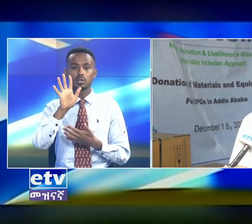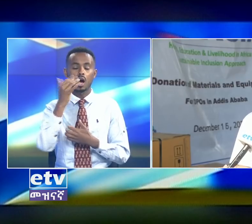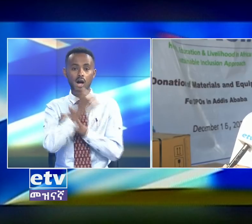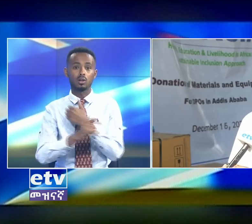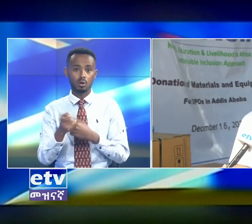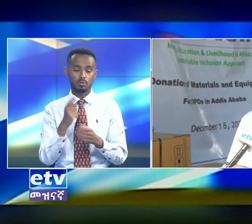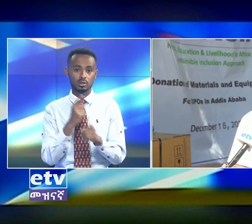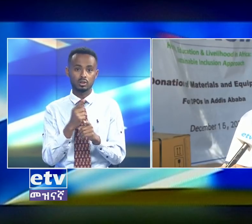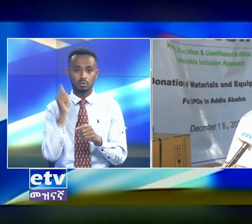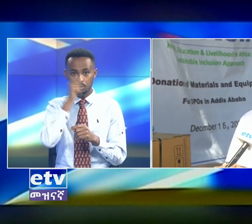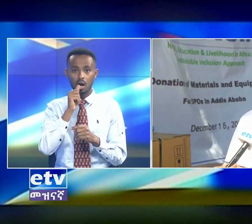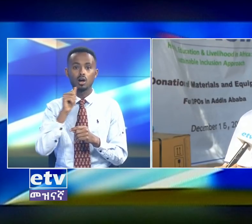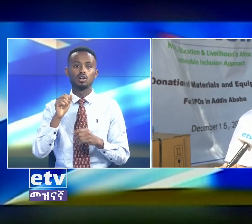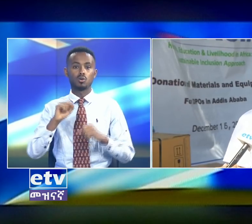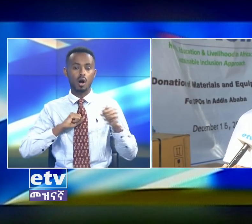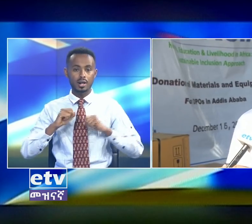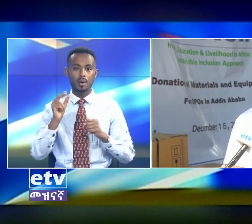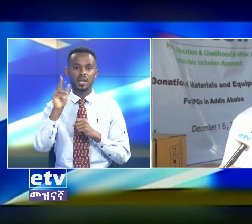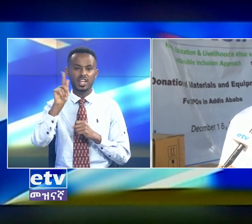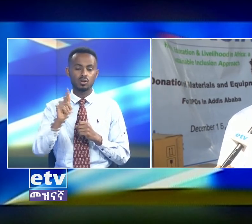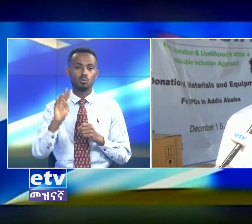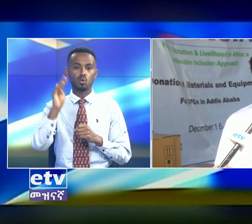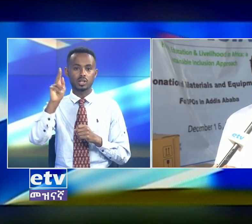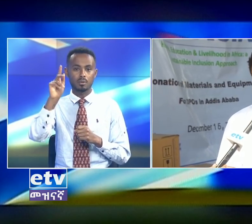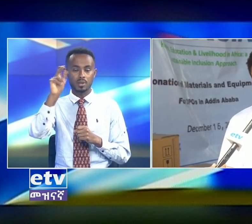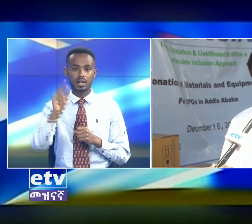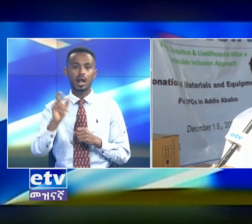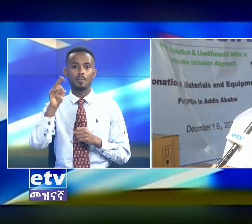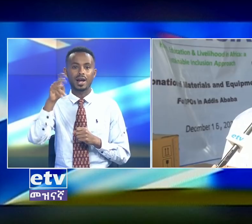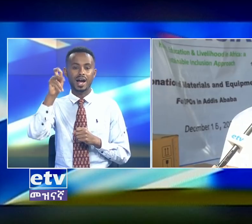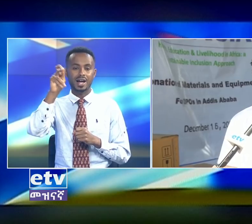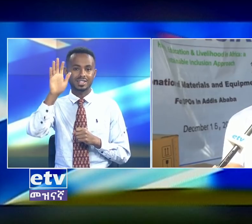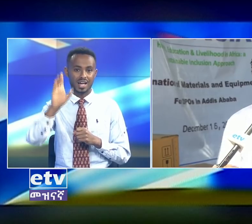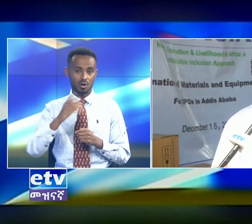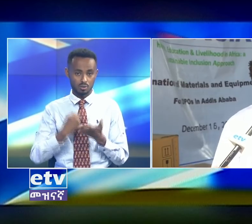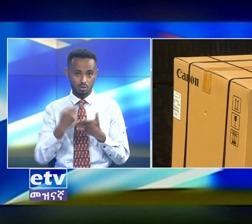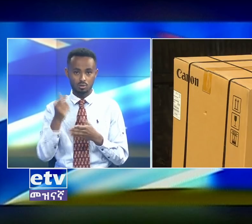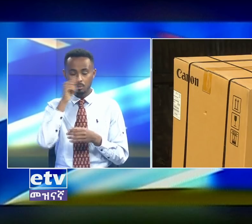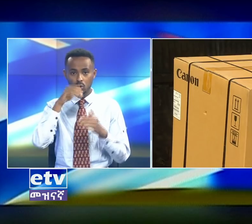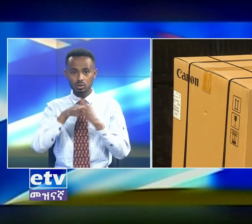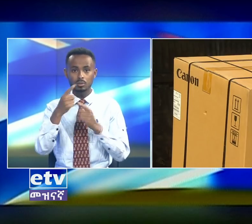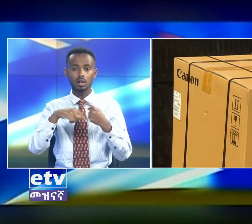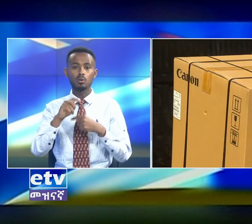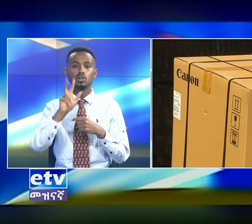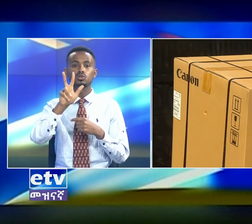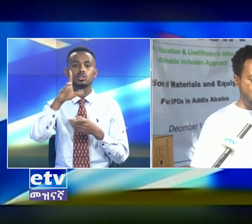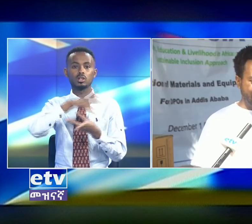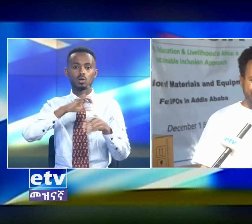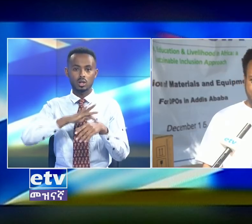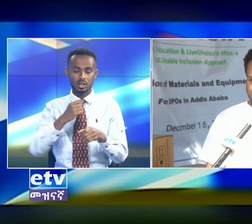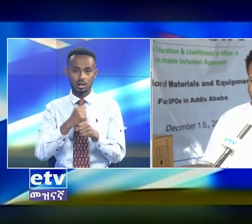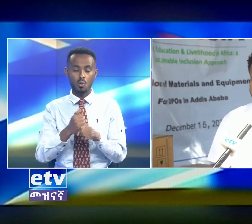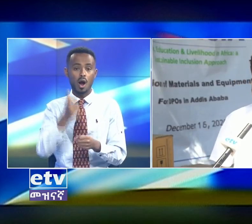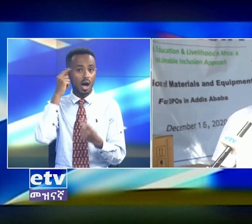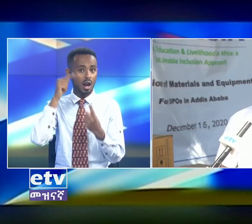በርግጥ፣ የኢትዮጵያ፣ ሩዋንዳ፣ ቤኒን፣ ሞዛምቢክና ማዳጋስካር ላይ ነው የሚሰራው። ኢትዮጵያ ውስጥ ስንመጣ ደግሞ 3 ክልሎች ላይ ይሰራል። ዋና